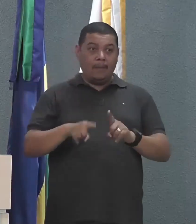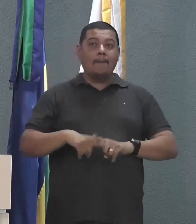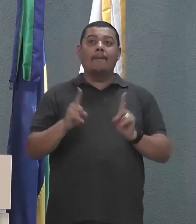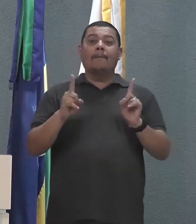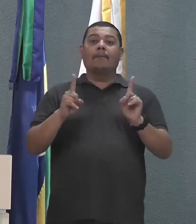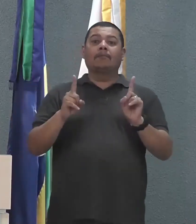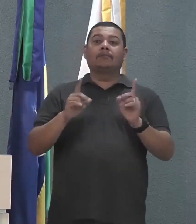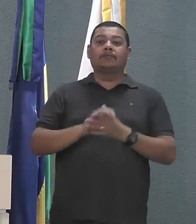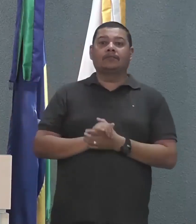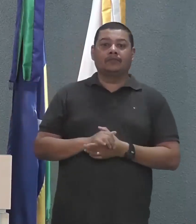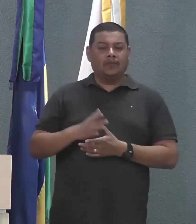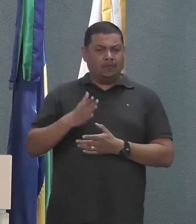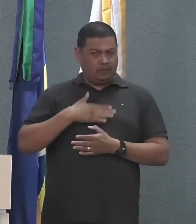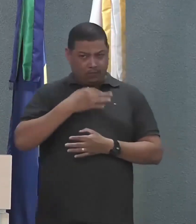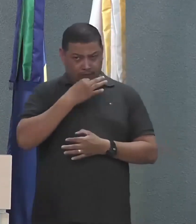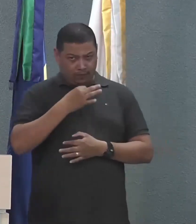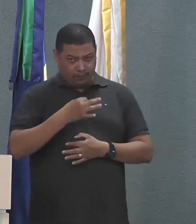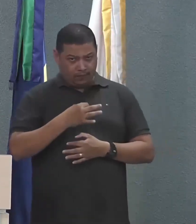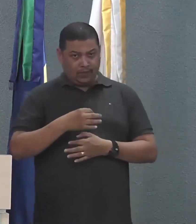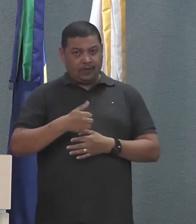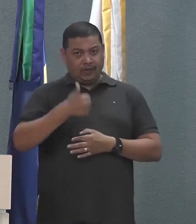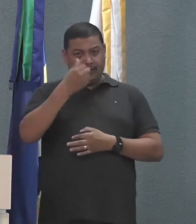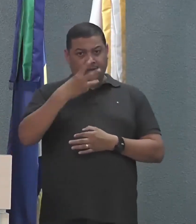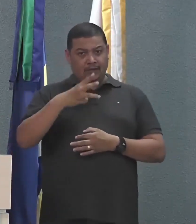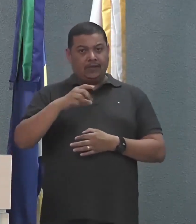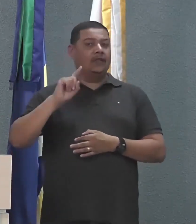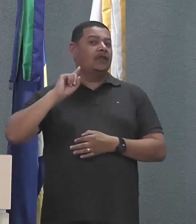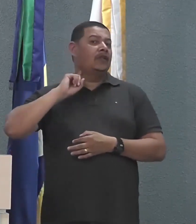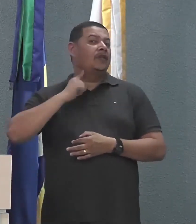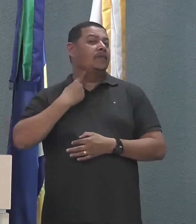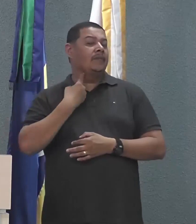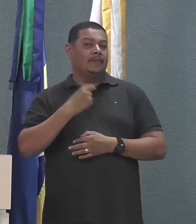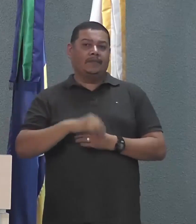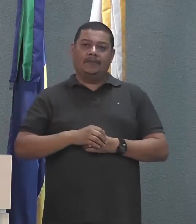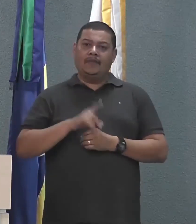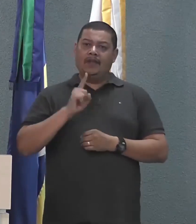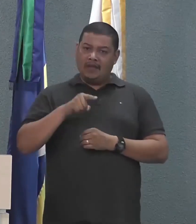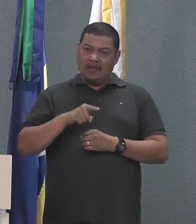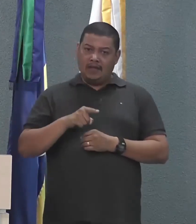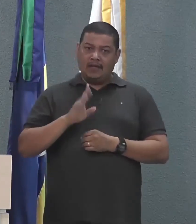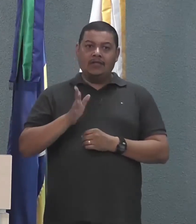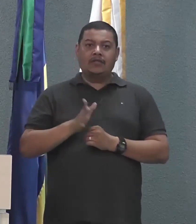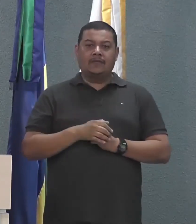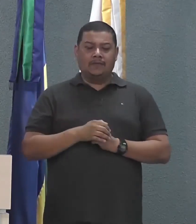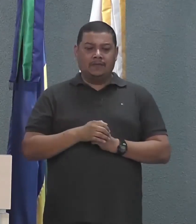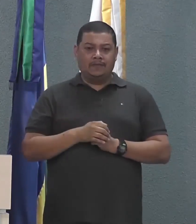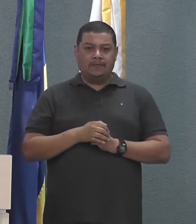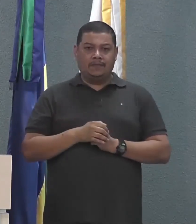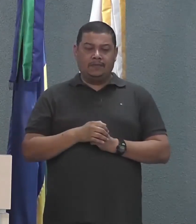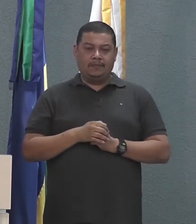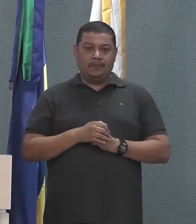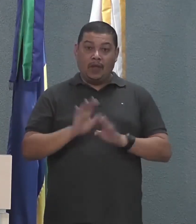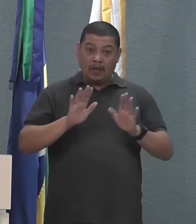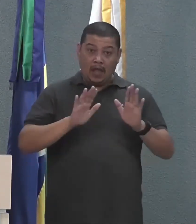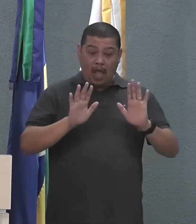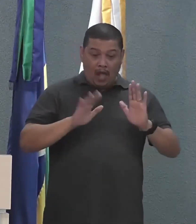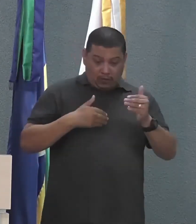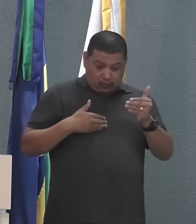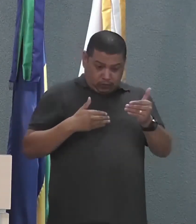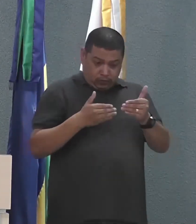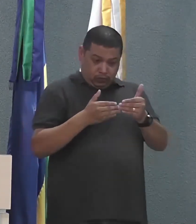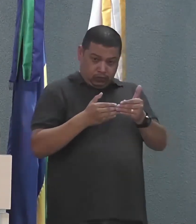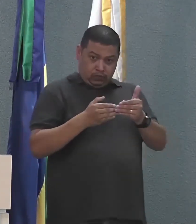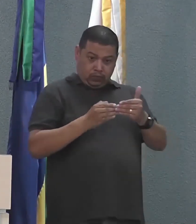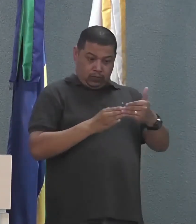mas penso que o dia 13 de maio é um dia em que foram separados dois tempos, porque